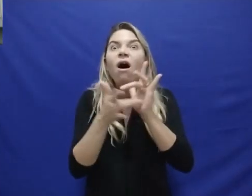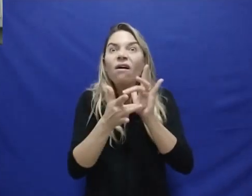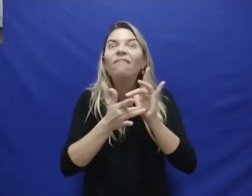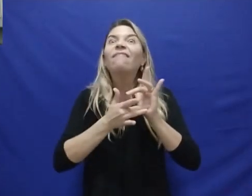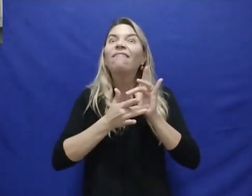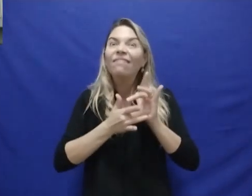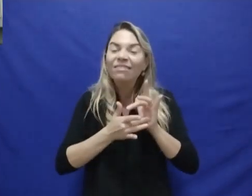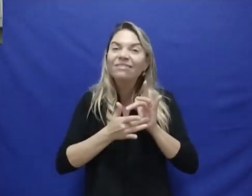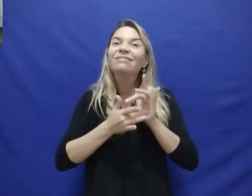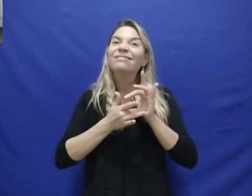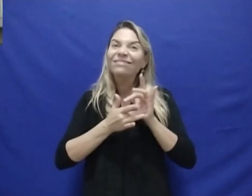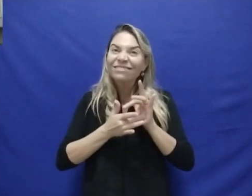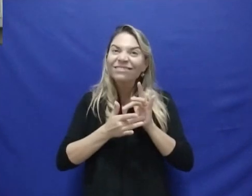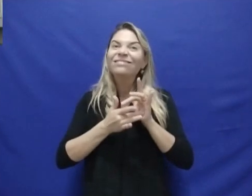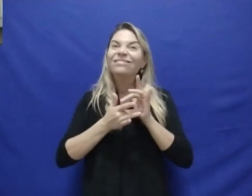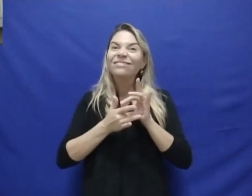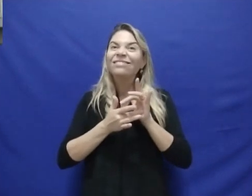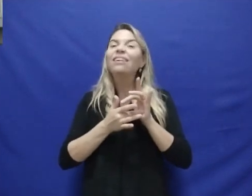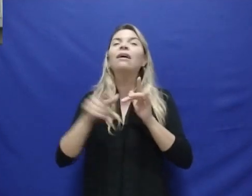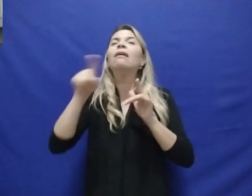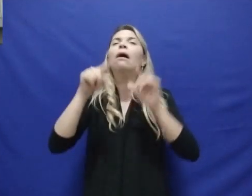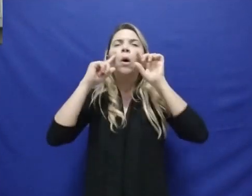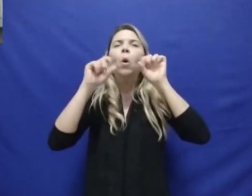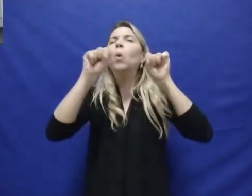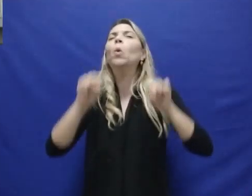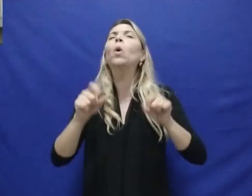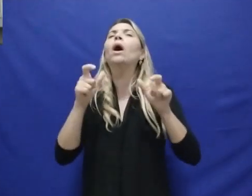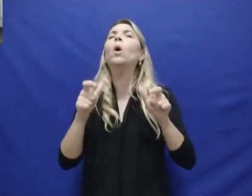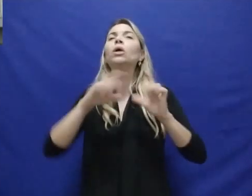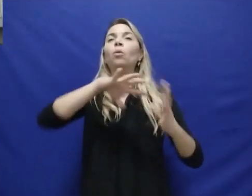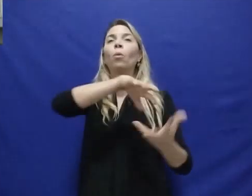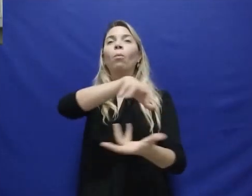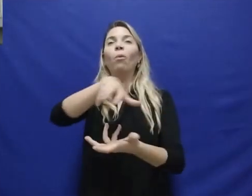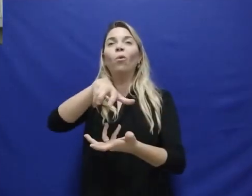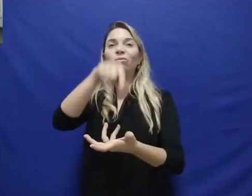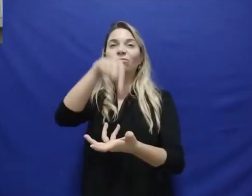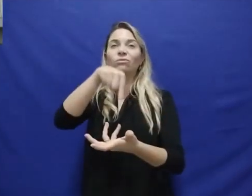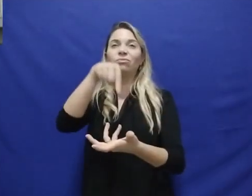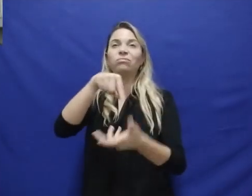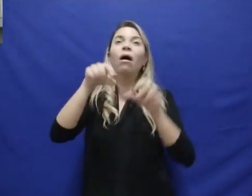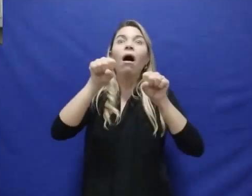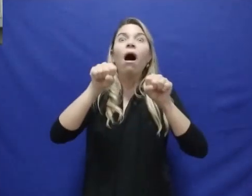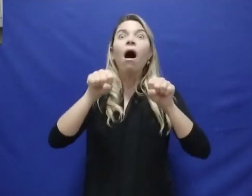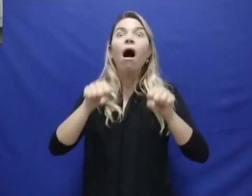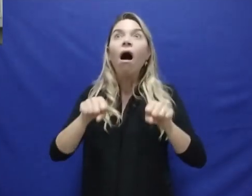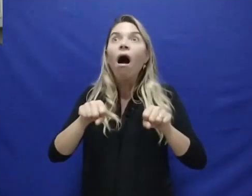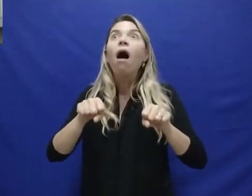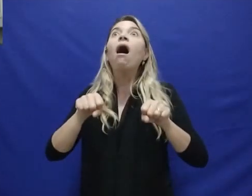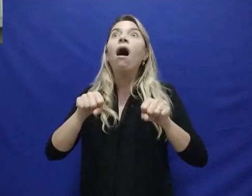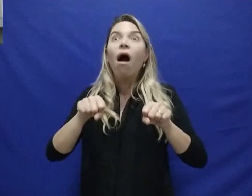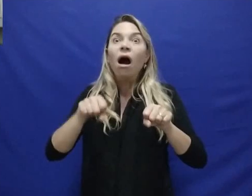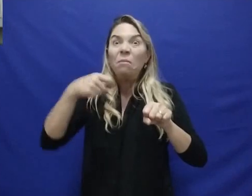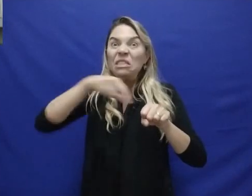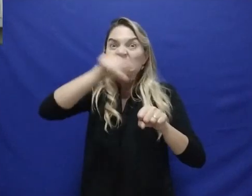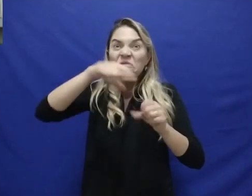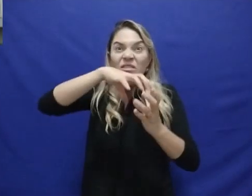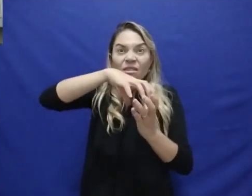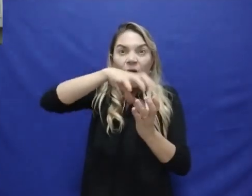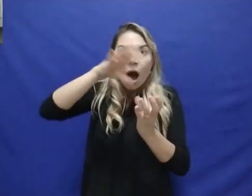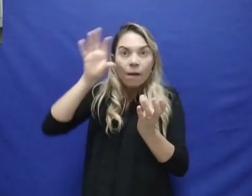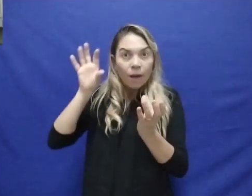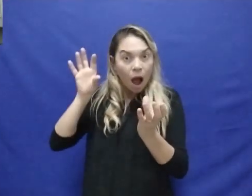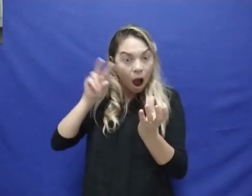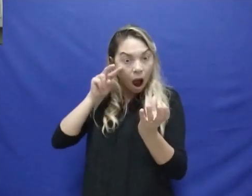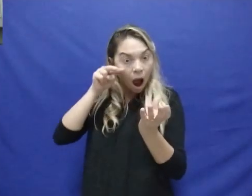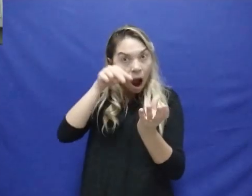vejam, então, que eles já estão prontos para a colheita, como um campo branco, cheio de trigo